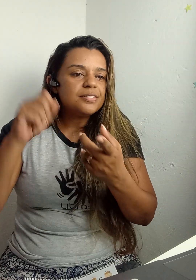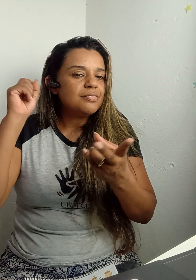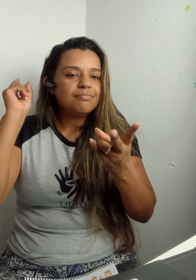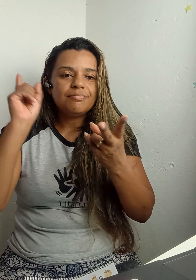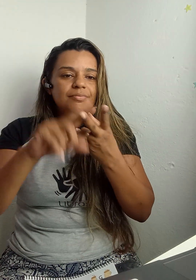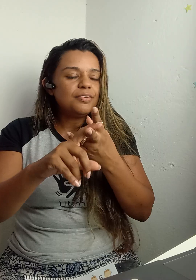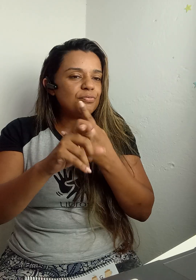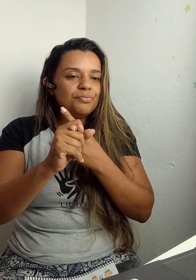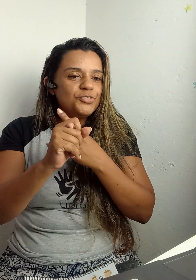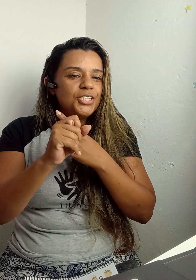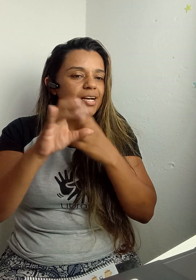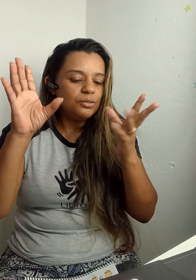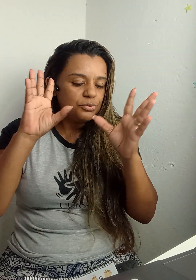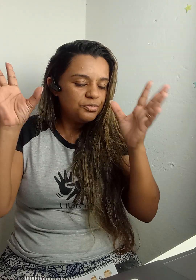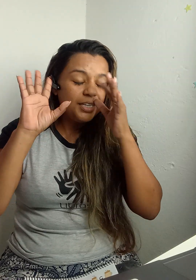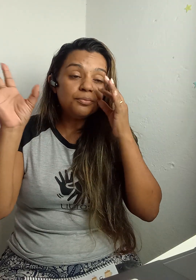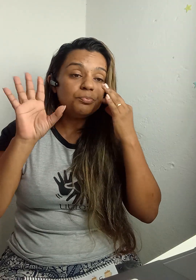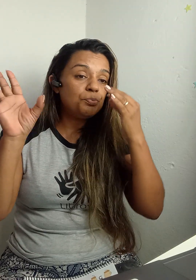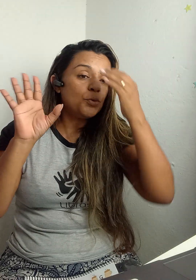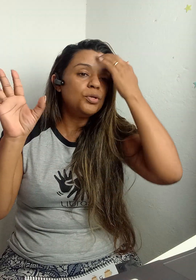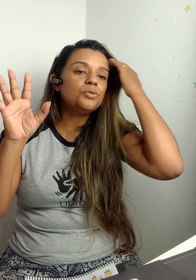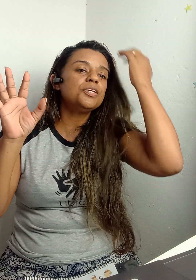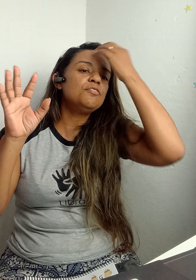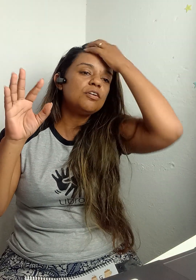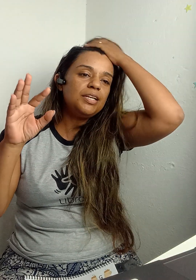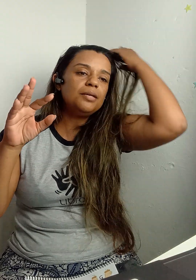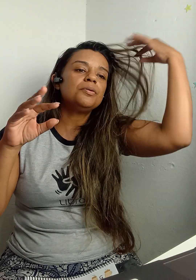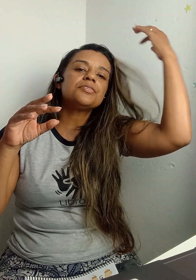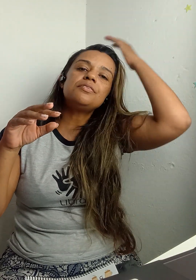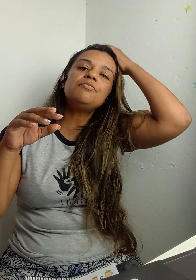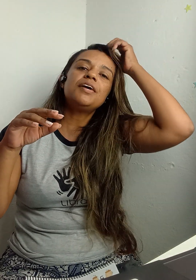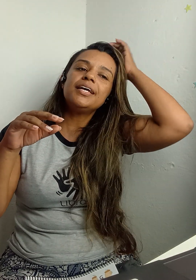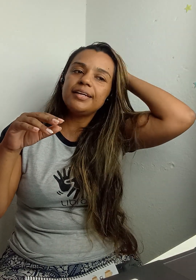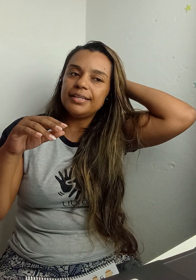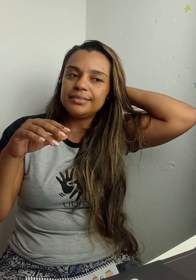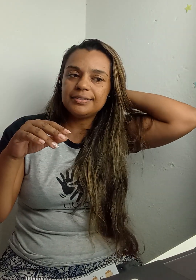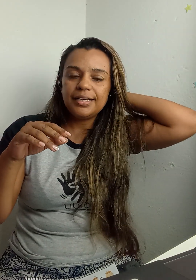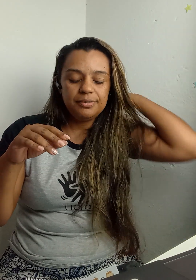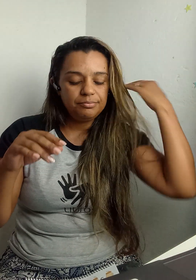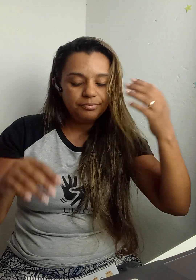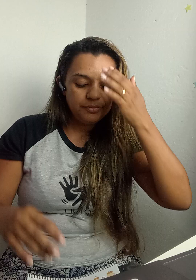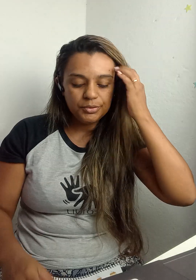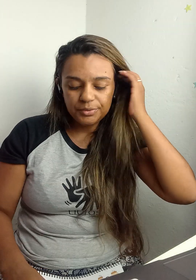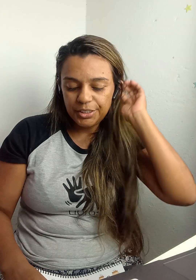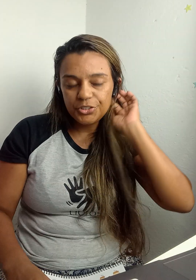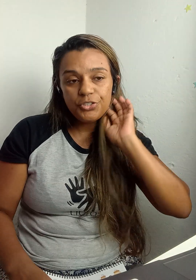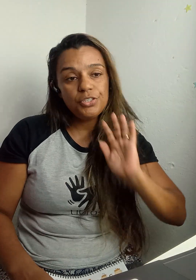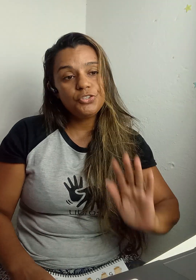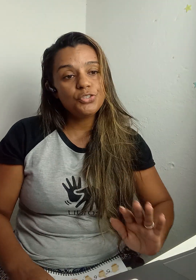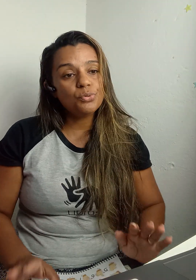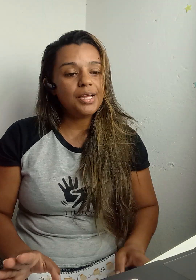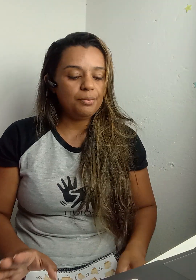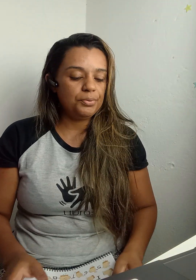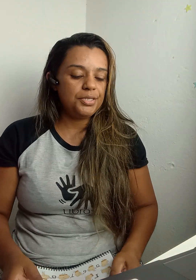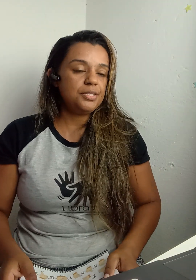canções, diálogos, procura tudo que envolve Libras e vai atrás, tá? Não deixa de estudar, porque senão